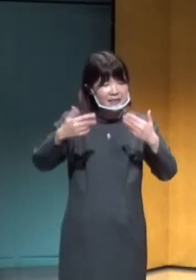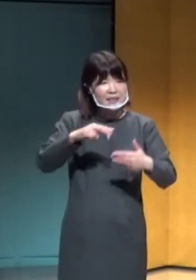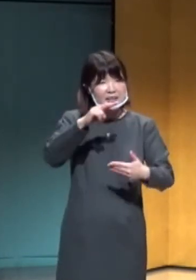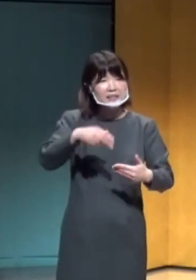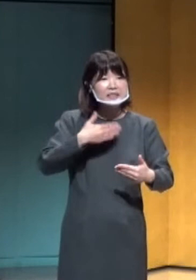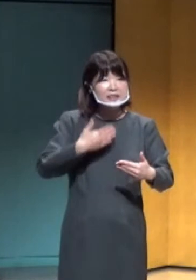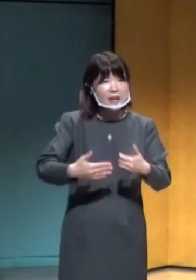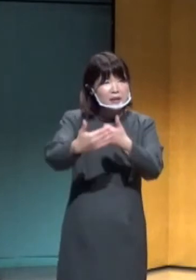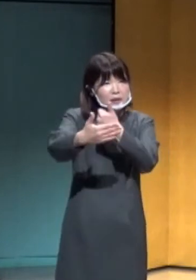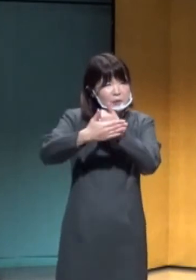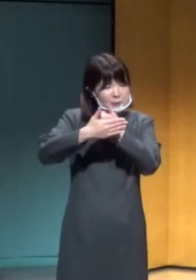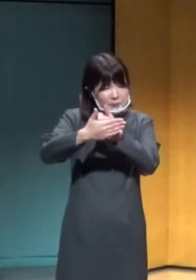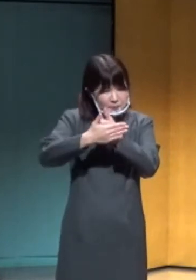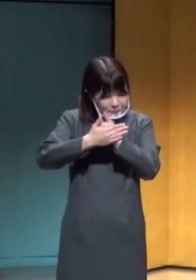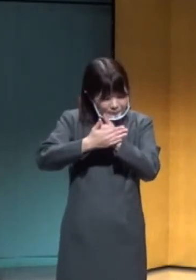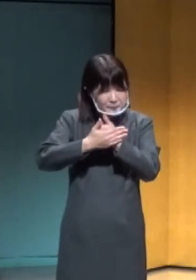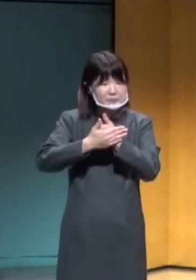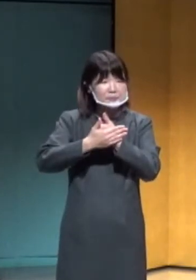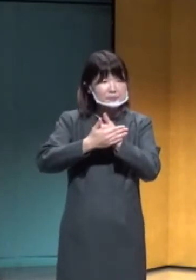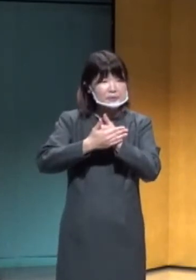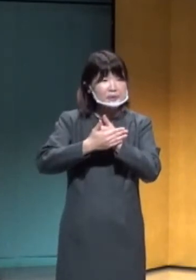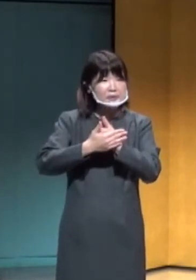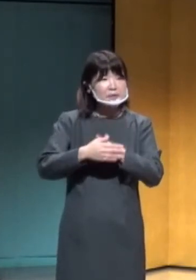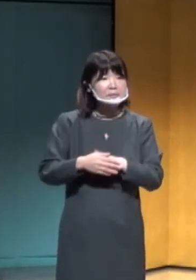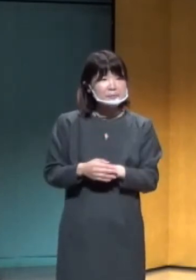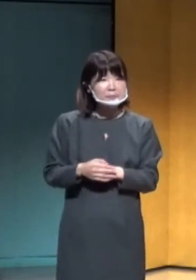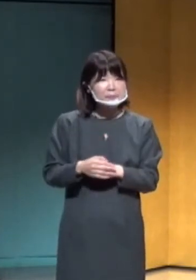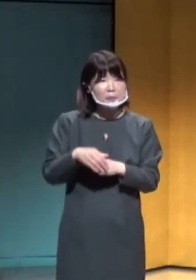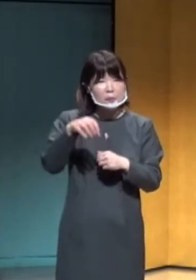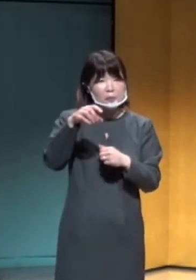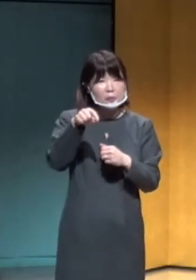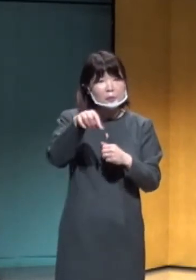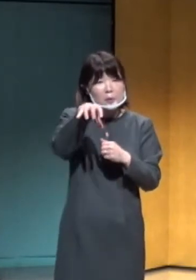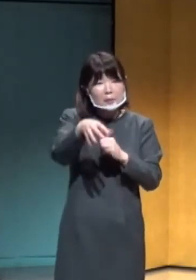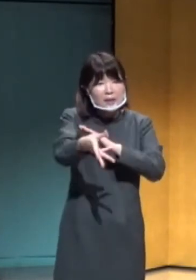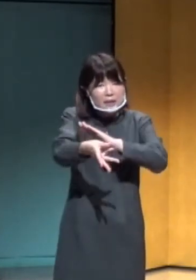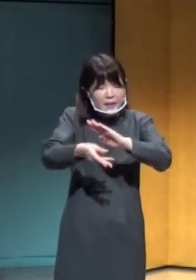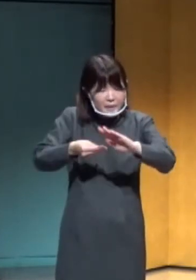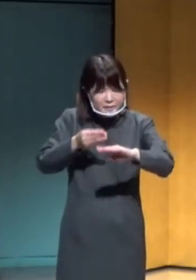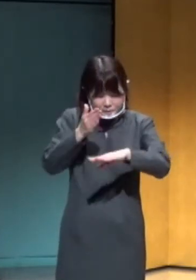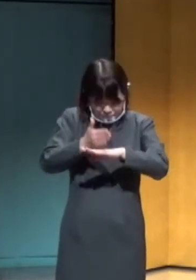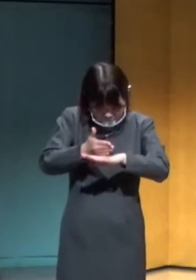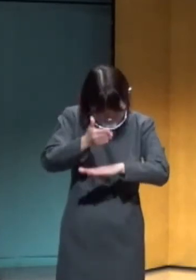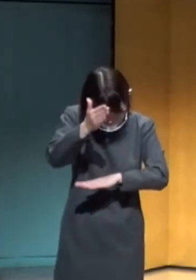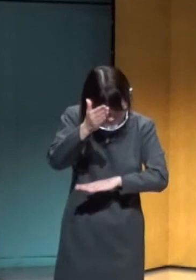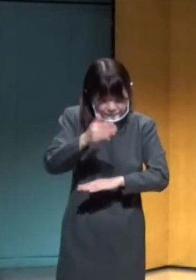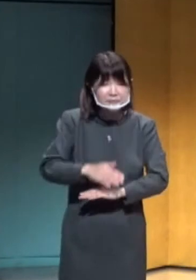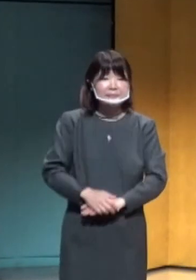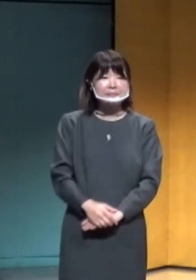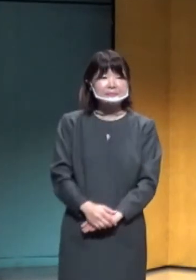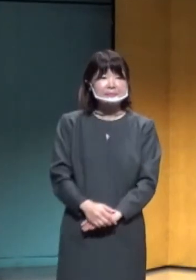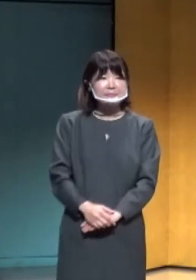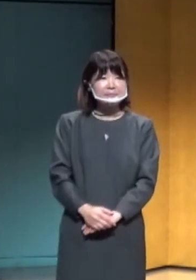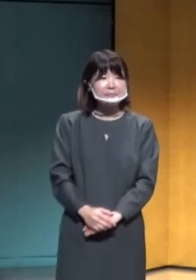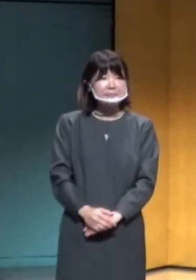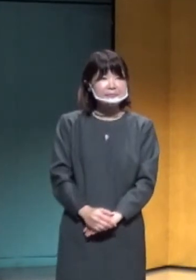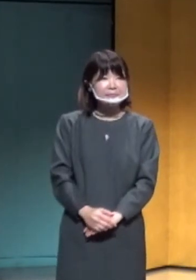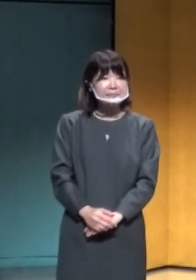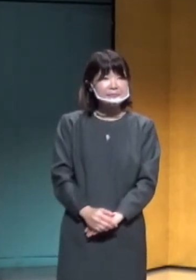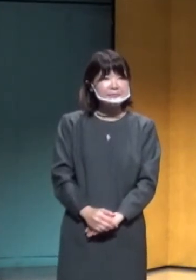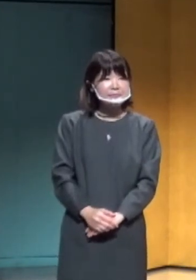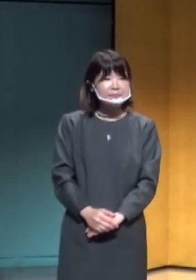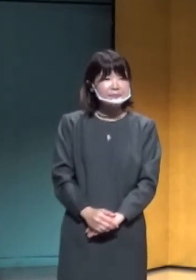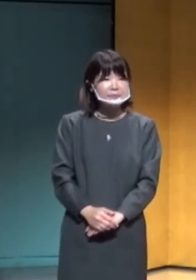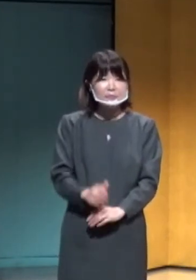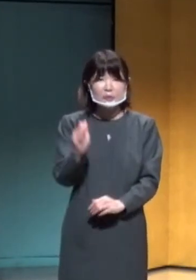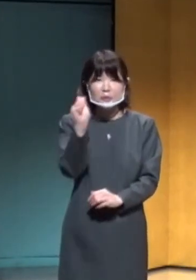援、ご協力を賜りましたこと、この席をお借りしまして厚く御礼を申し上げます。ただいまご紹介いただ